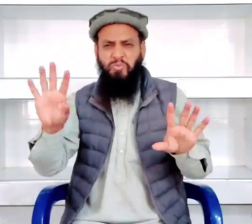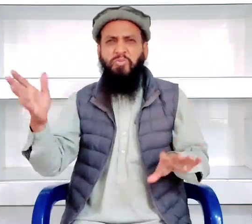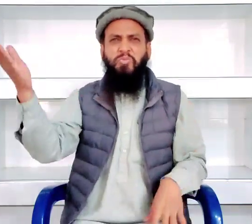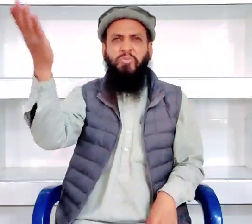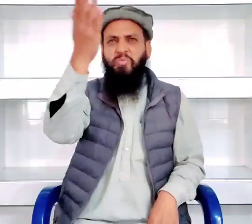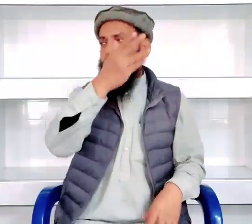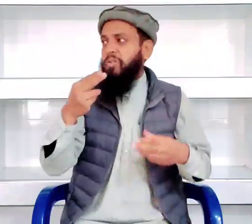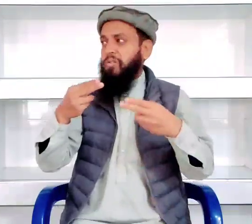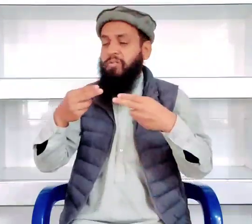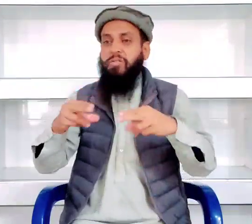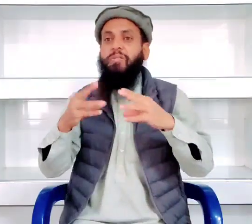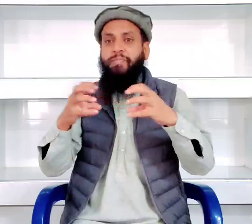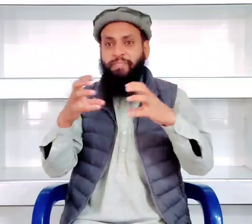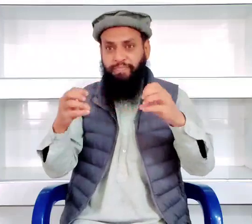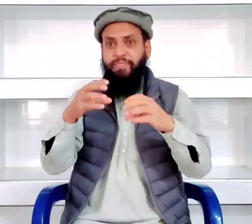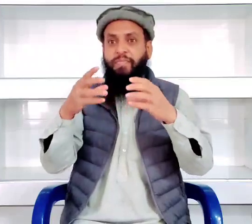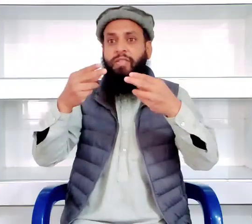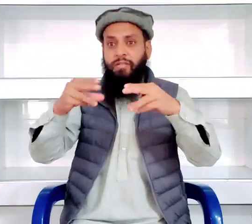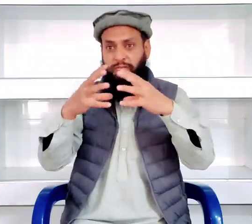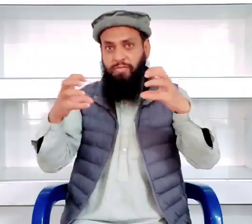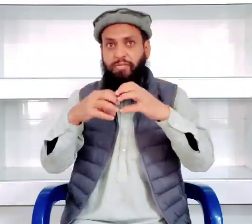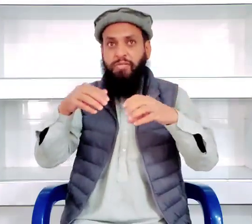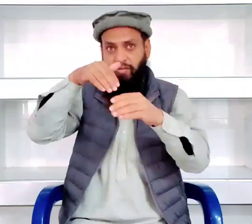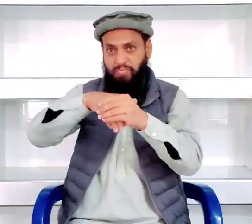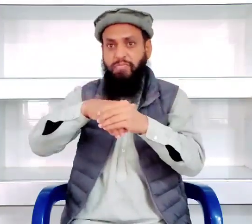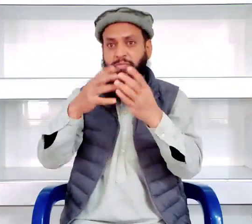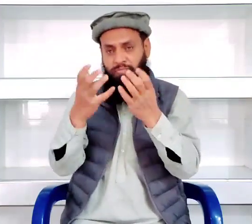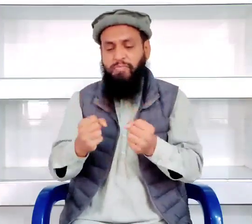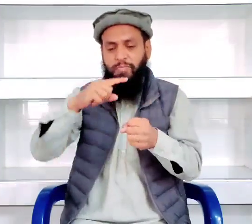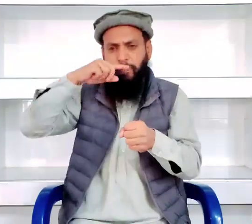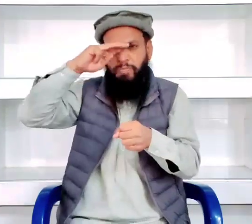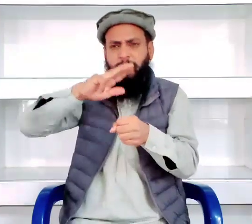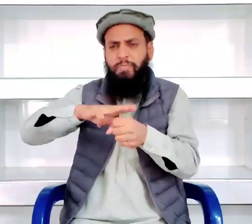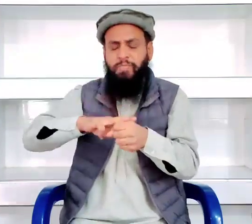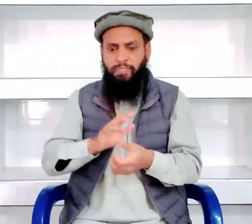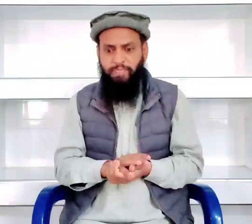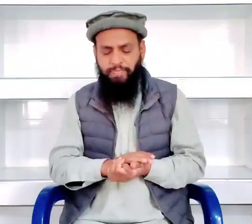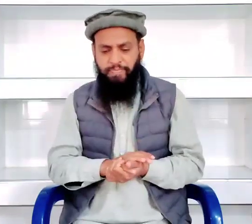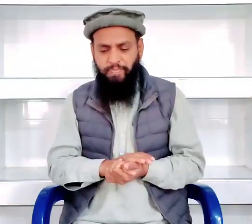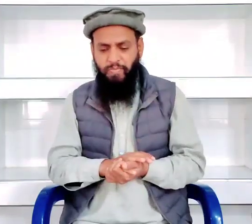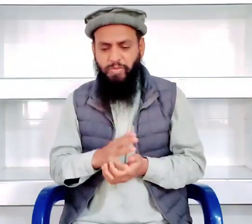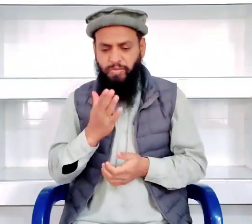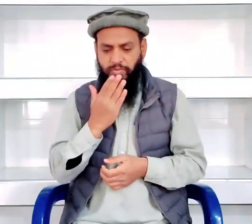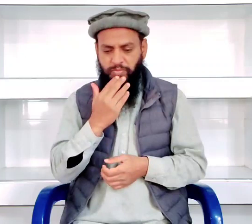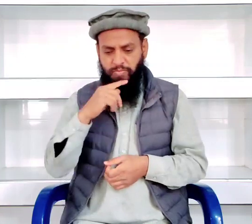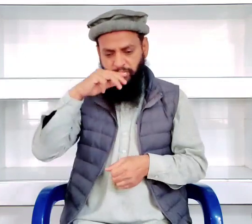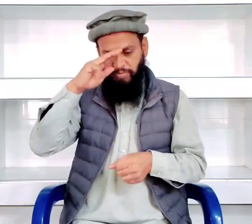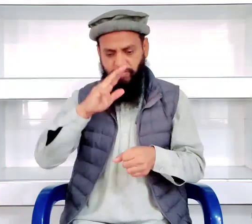اندر یہ روایت موجود ہے کہ نہا رسول اللہ صلی اللہ علیہ وسلم عن بیع نجش آقا علیہ السلام نے